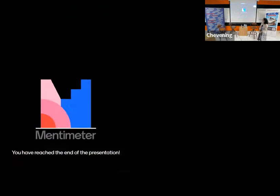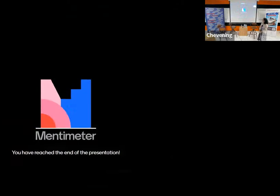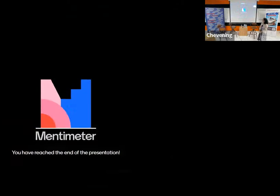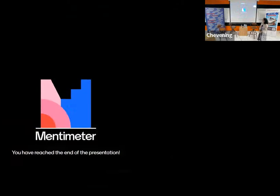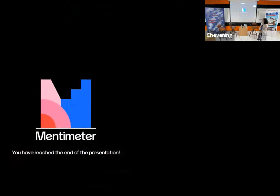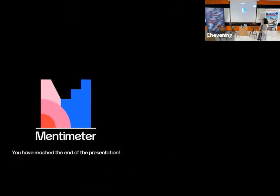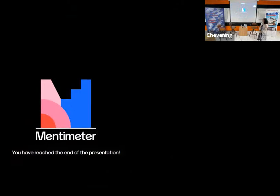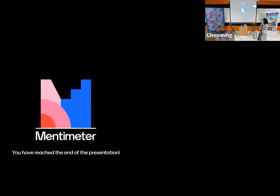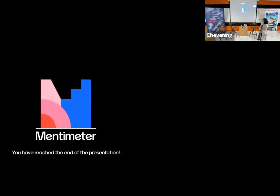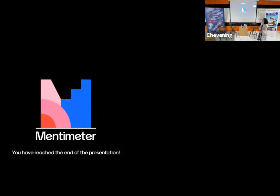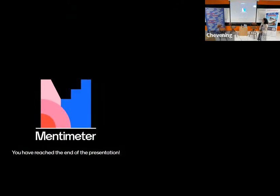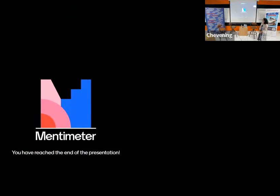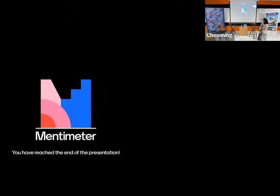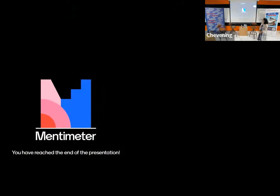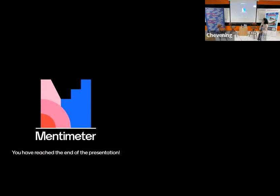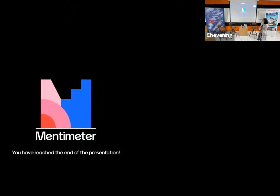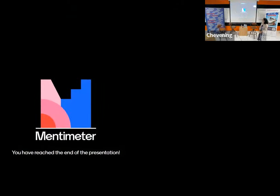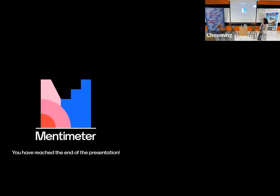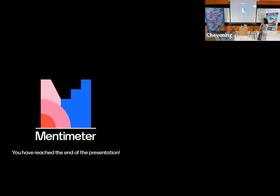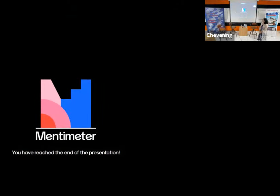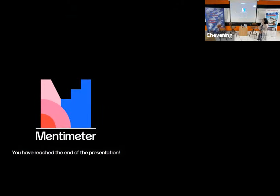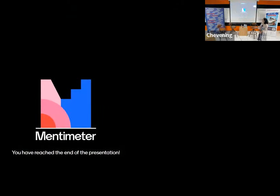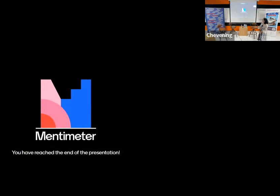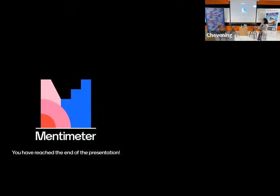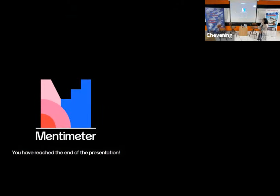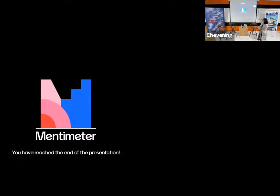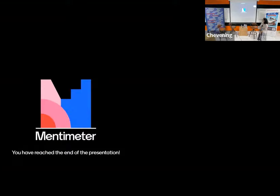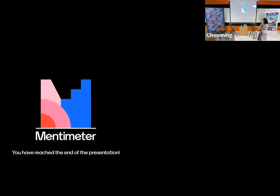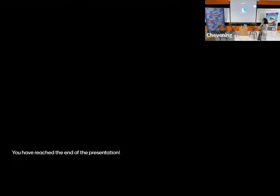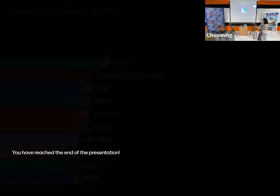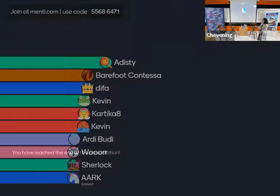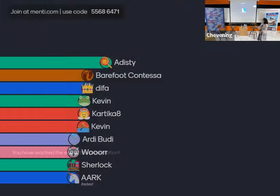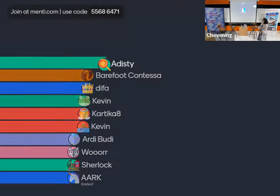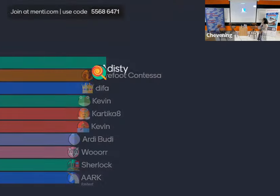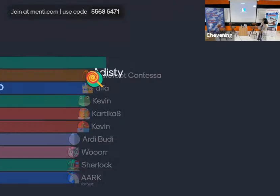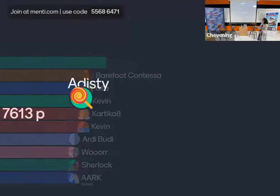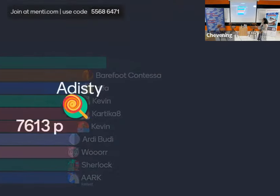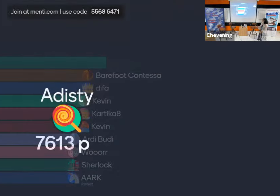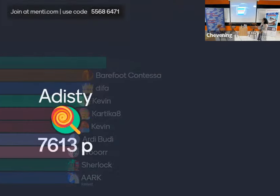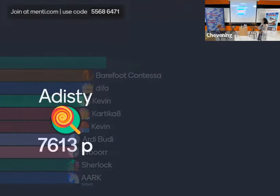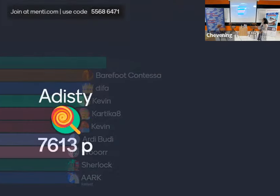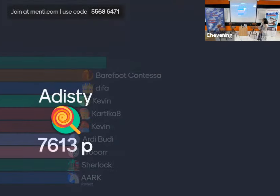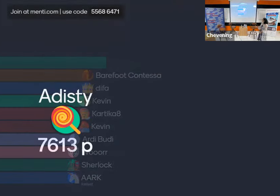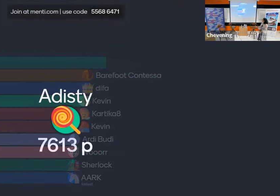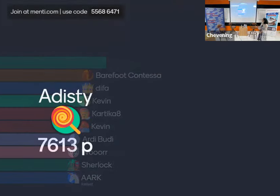lihat kita lihat pemenangnya eh boleh mundur dulu tadi